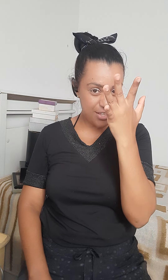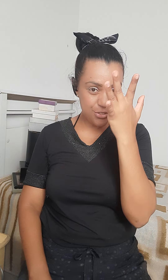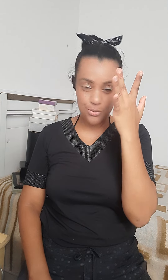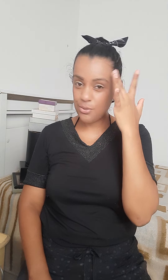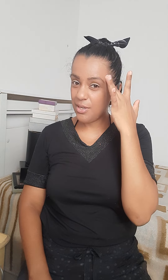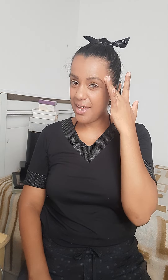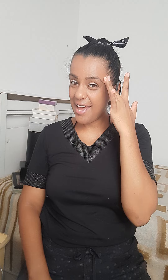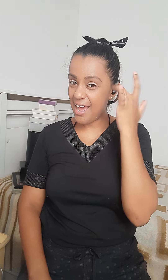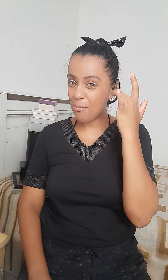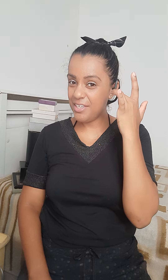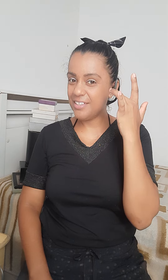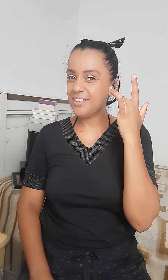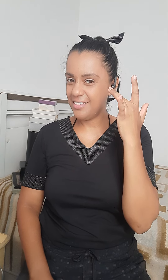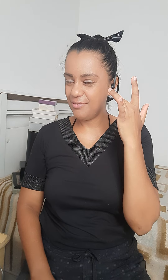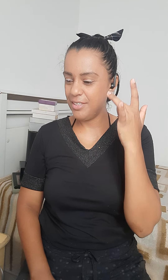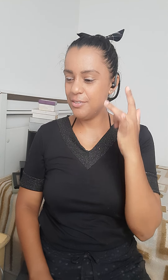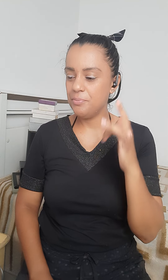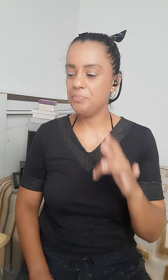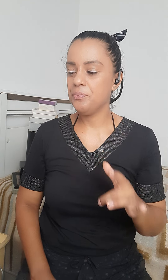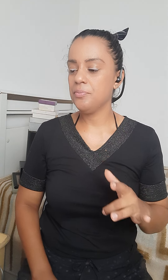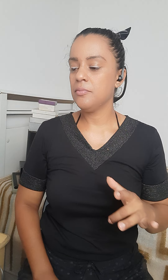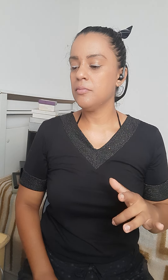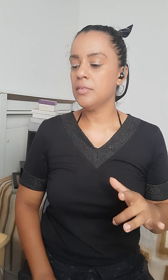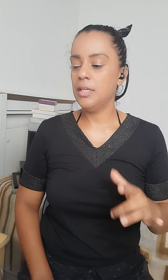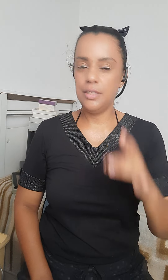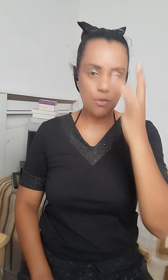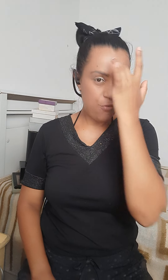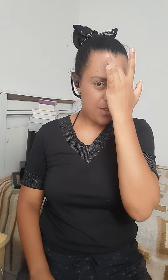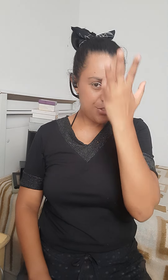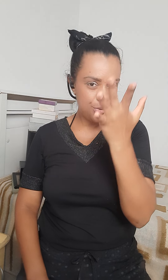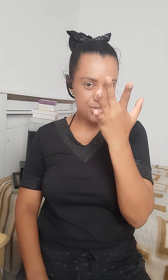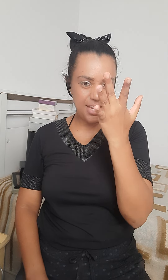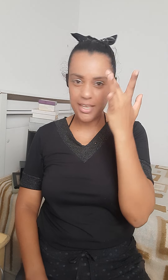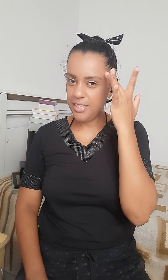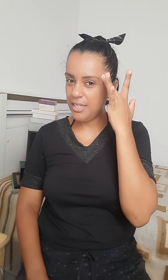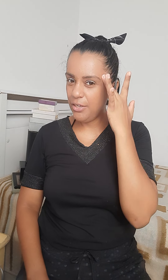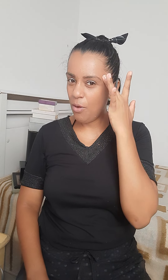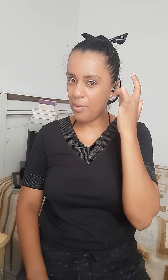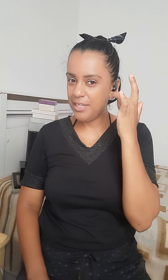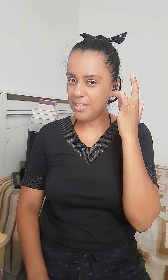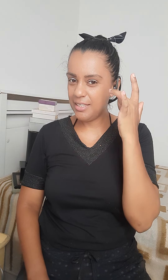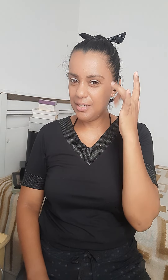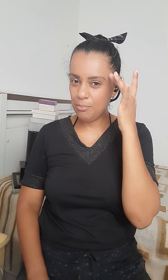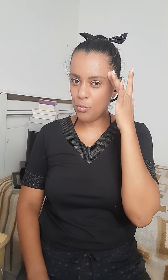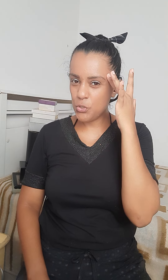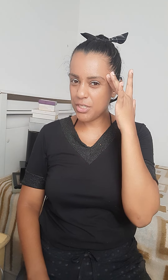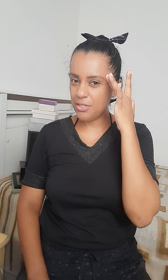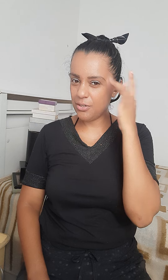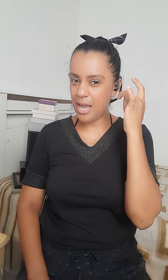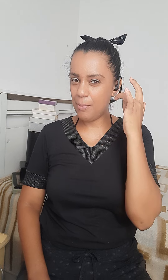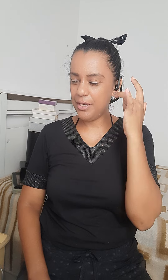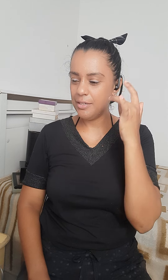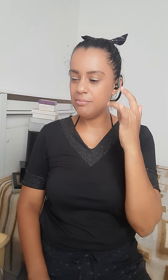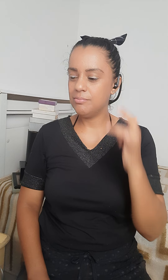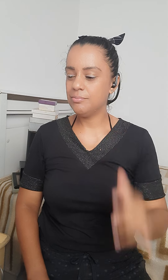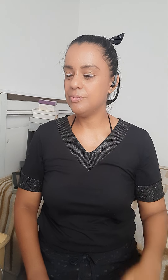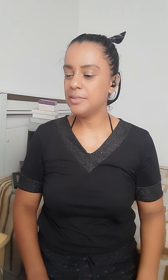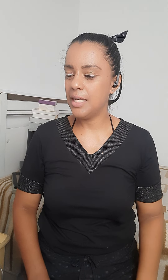Fácil, amanhã. Tá vendo? Então, fácil sai e o amanhã puxa aqui, ó, amanhã, tá?